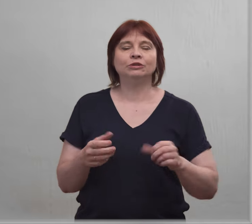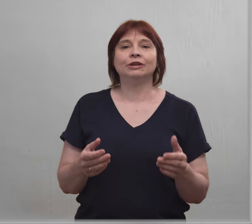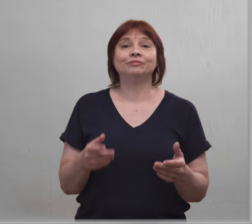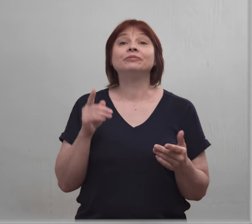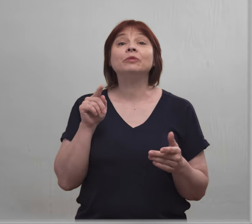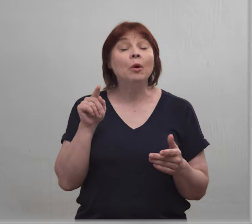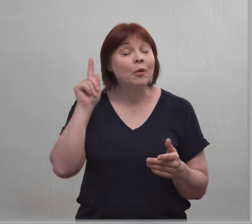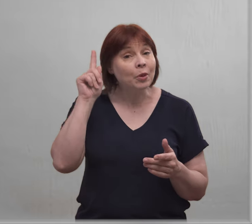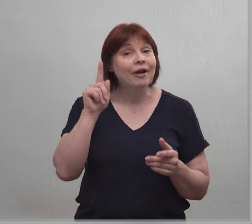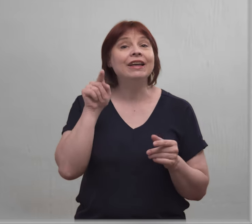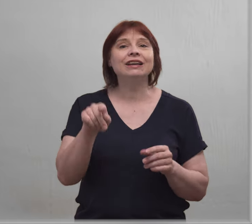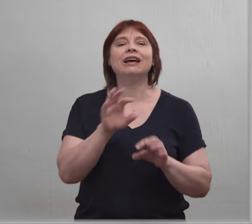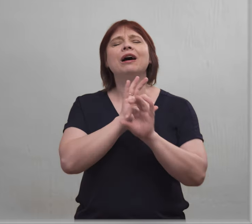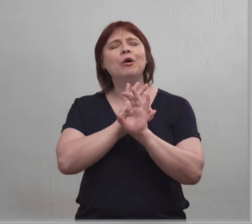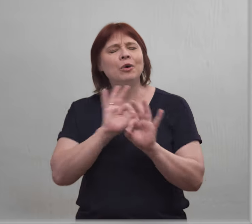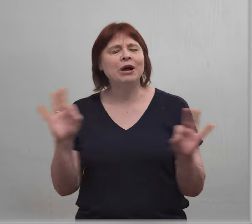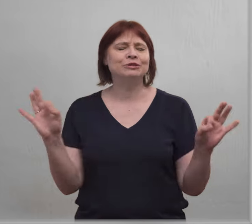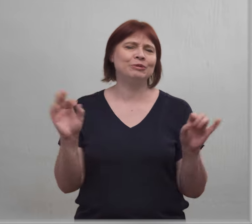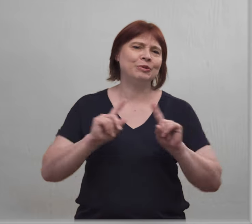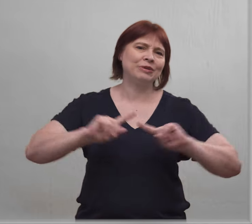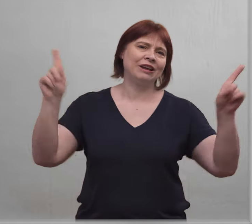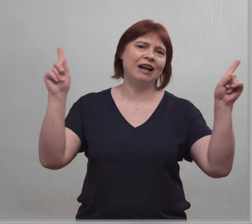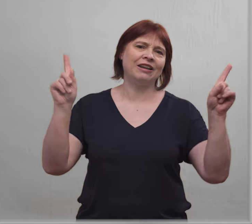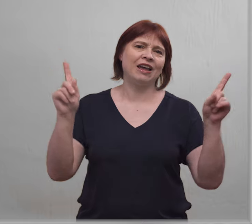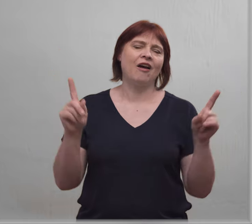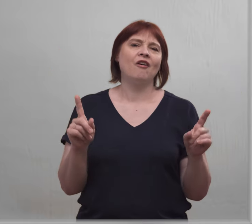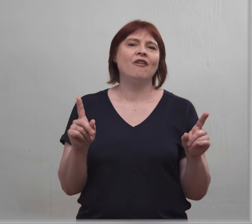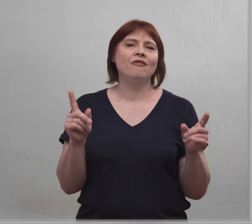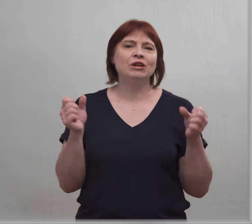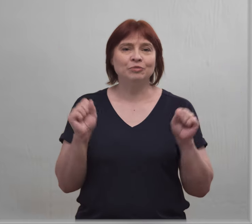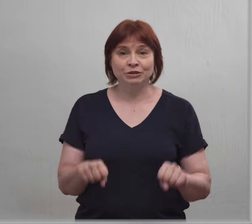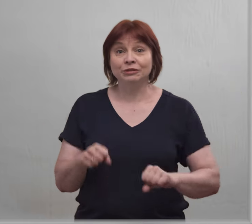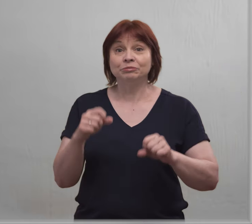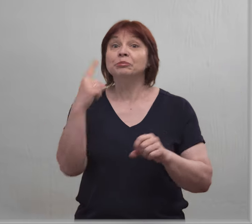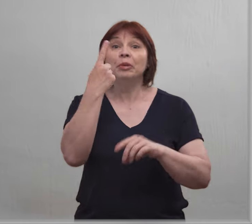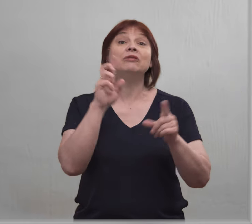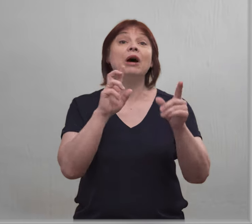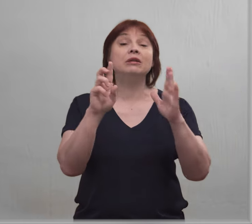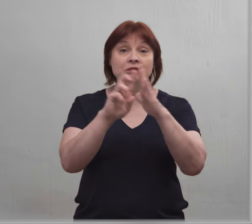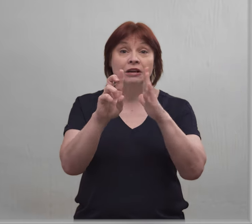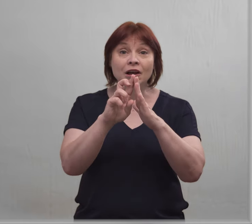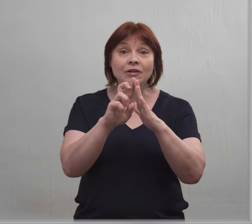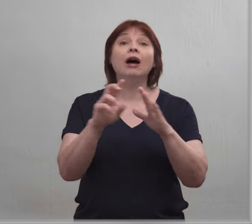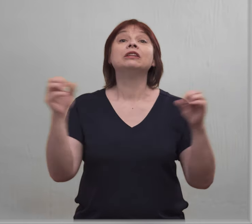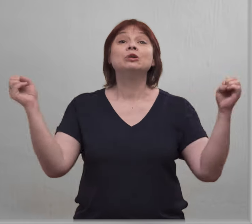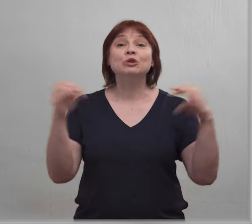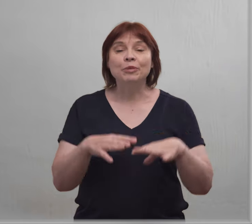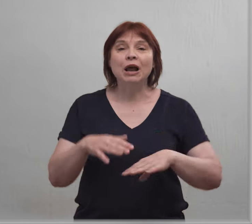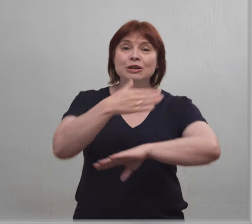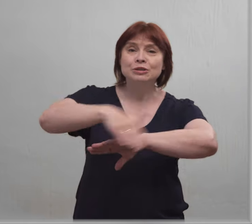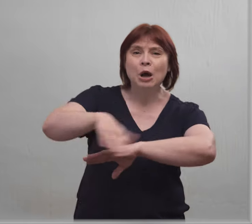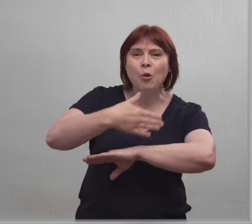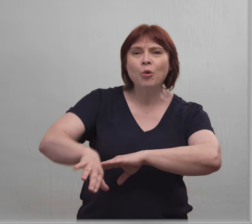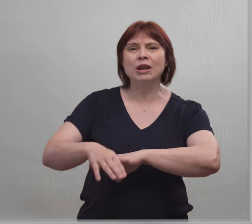уникальная возможность. И первая церковь, они собирались на улицах, катакомбах, на